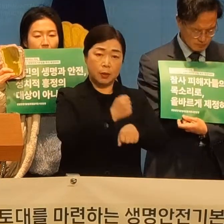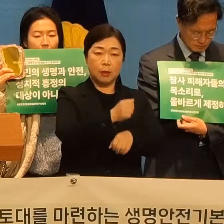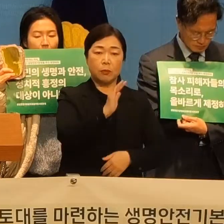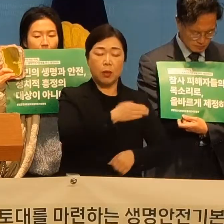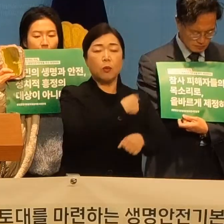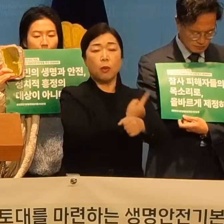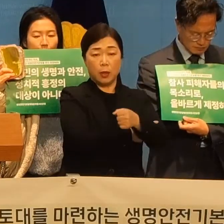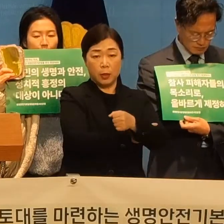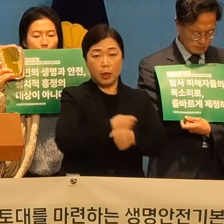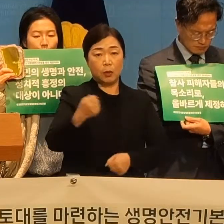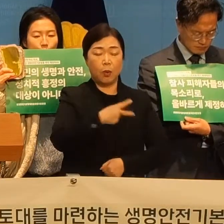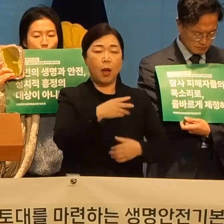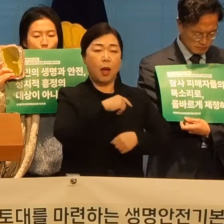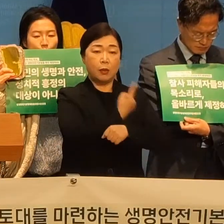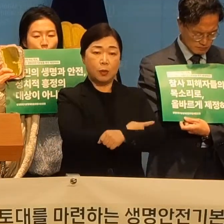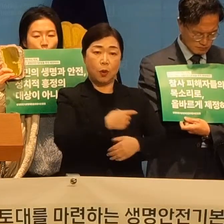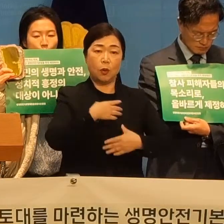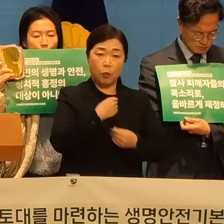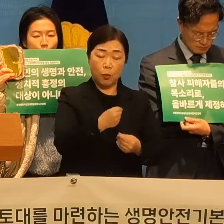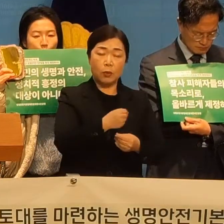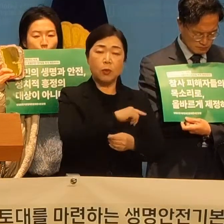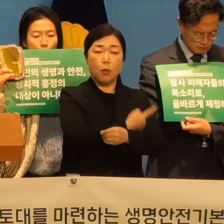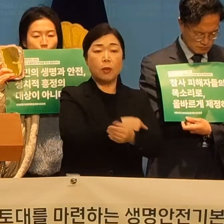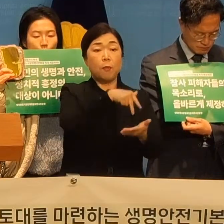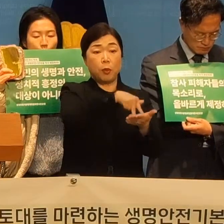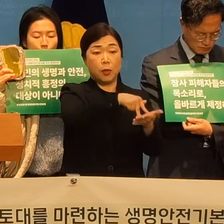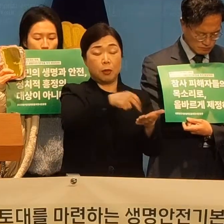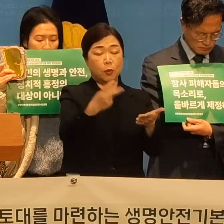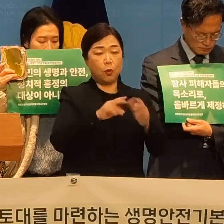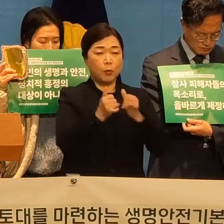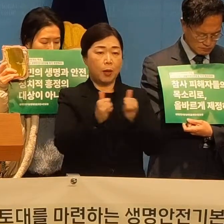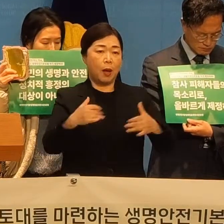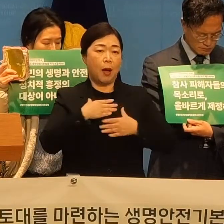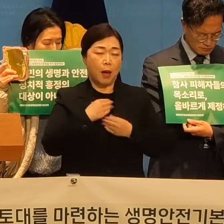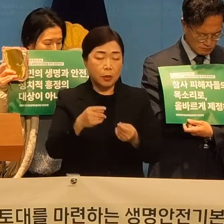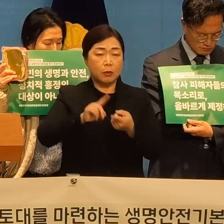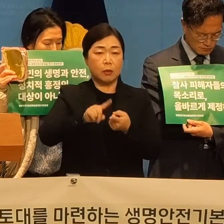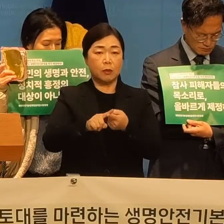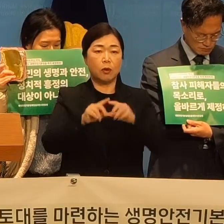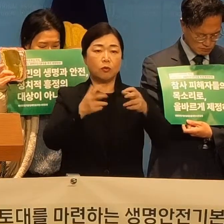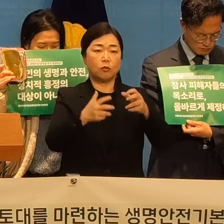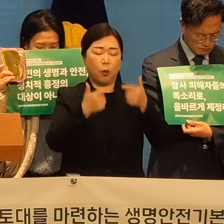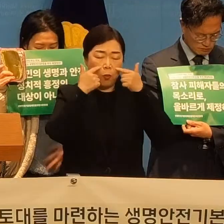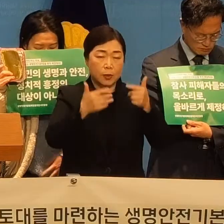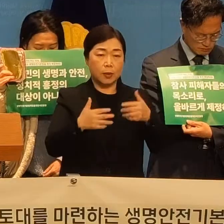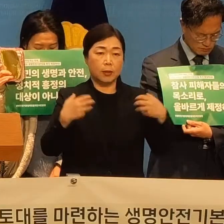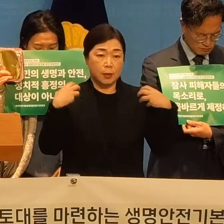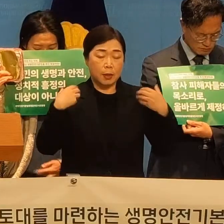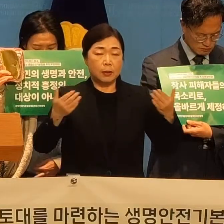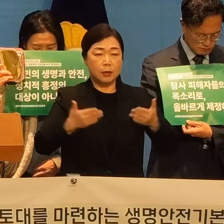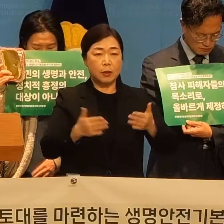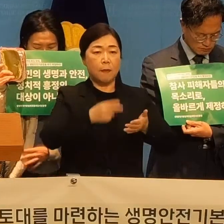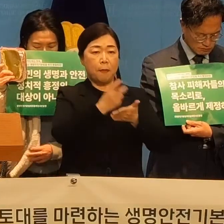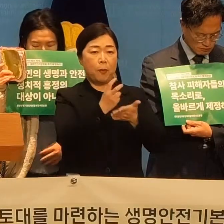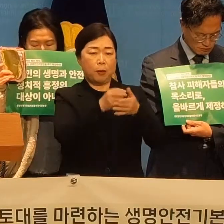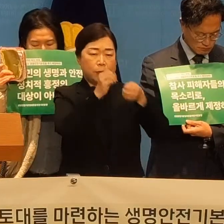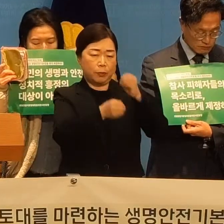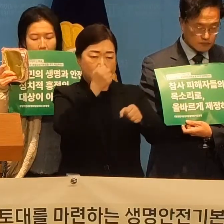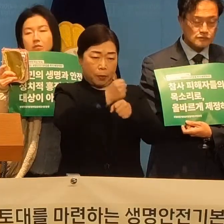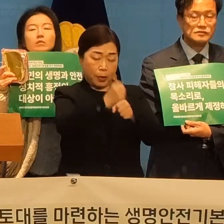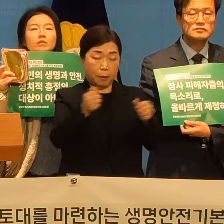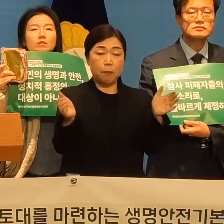권리, 안전권 보장을 하고 국민 안전에 대한 국가의 구체적인 책무를 법적으로